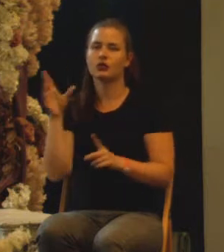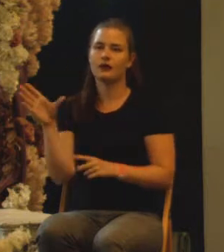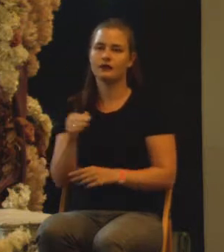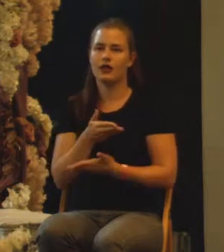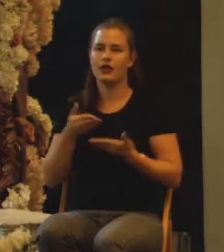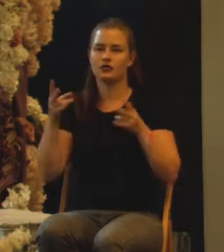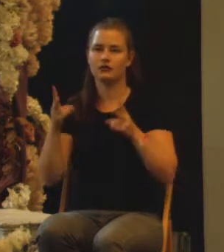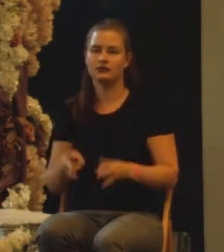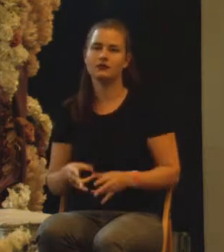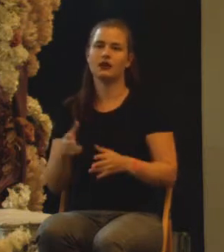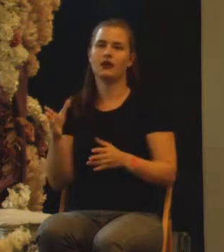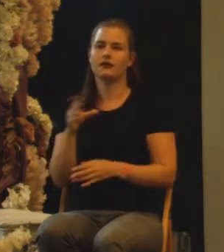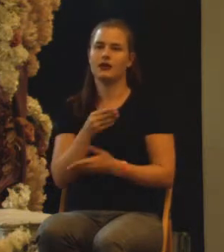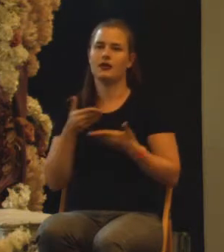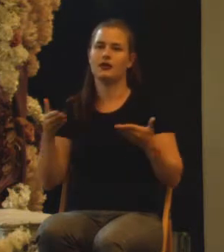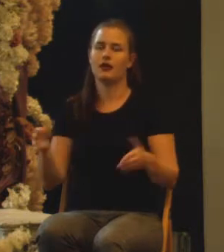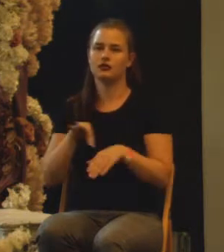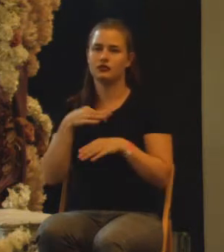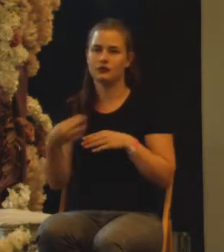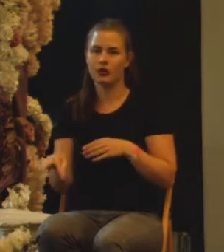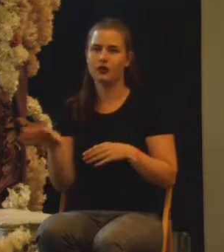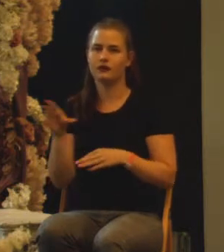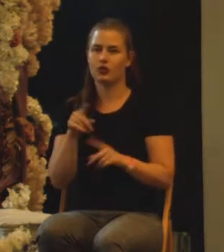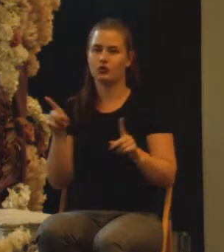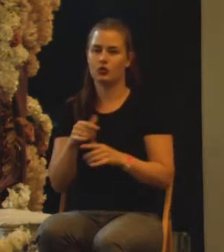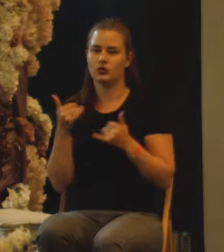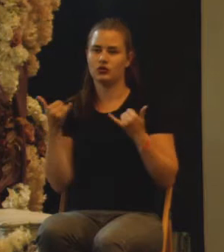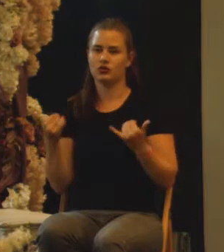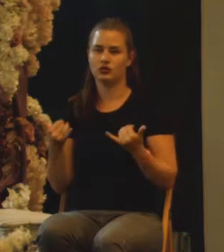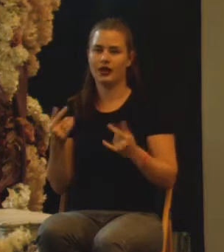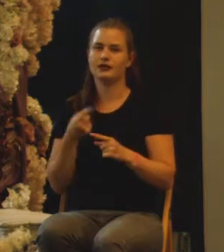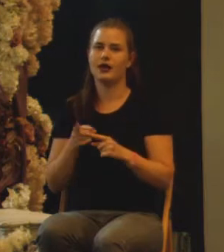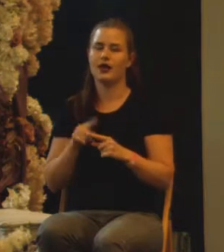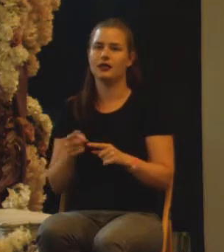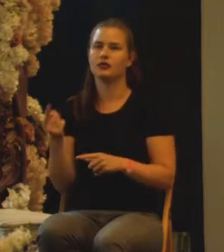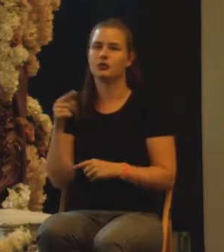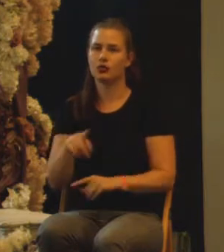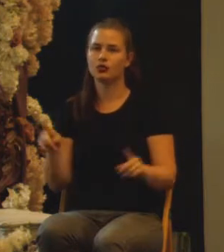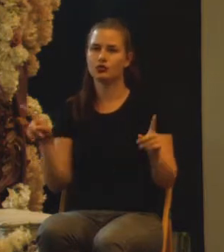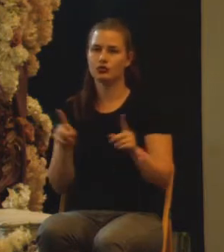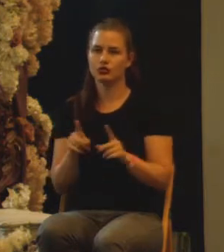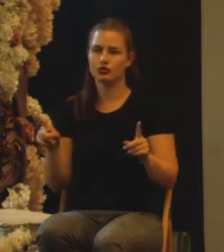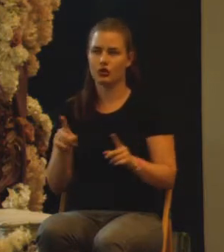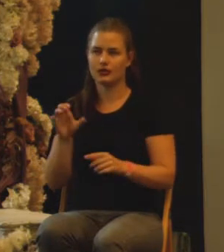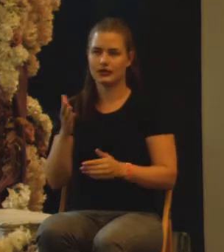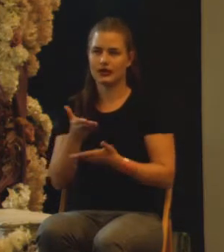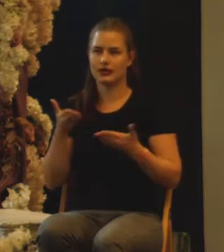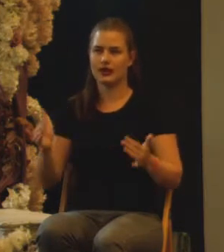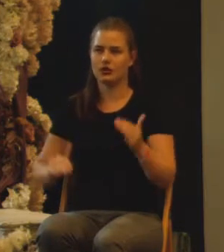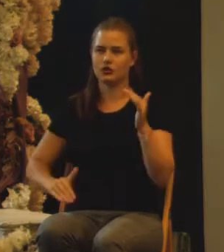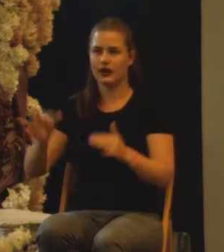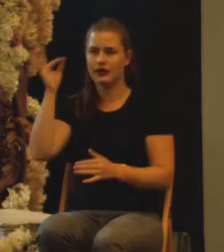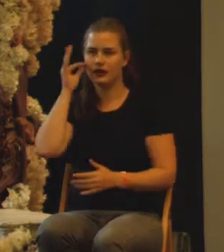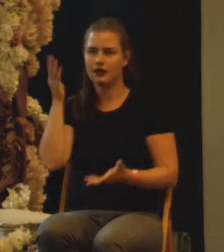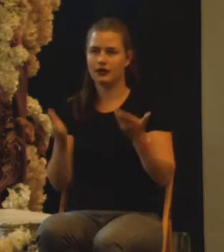все наши беды, все наши боли и все, что с нами сейчас, это то, что из нашего детства. И если бы у